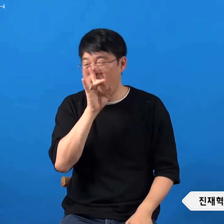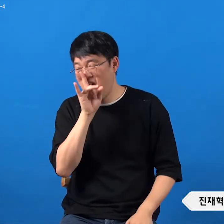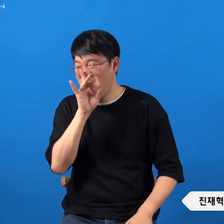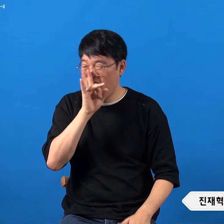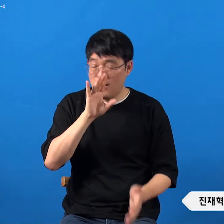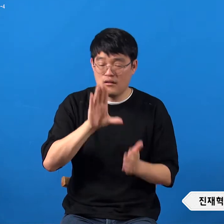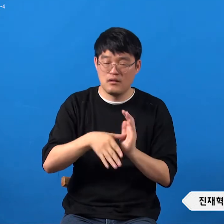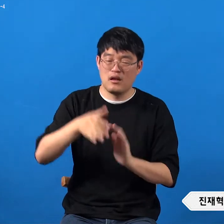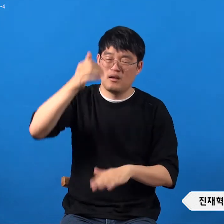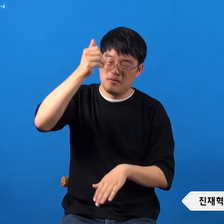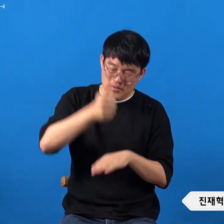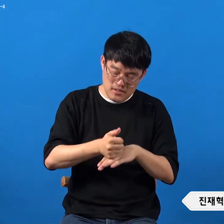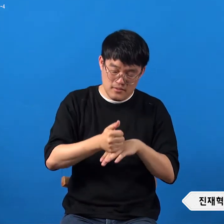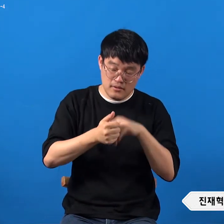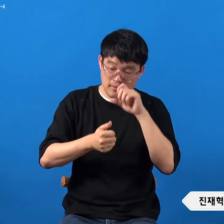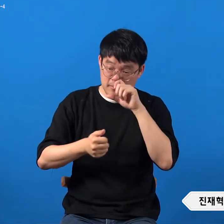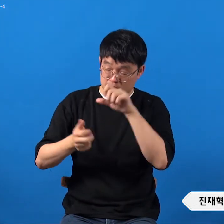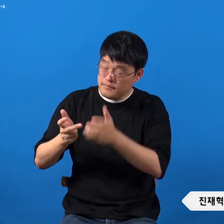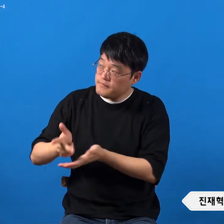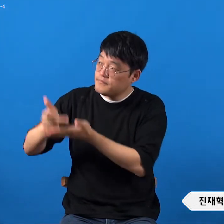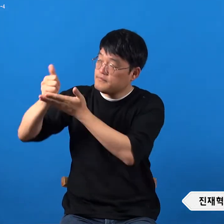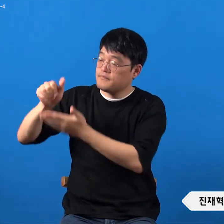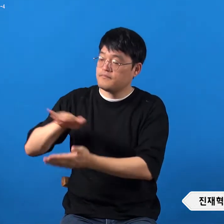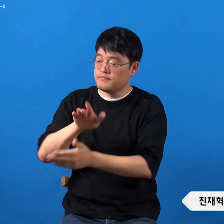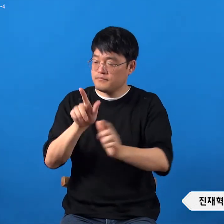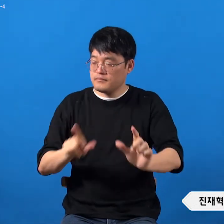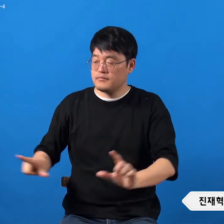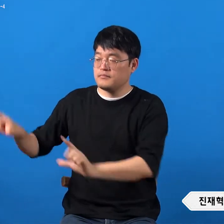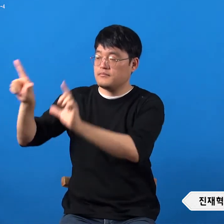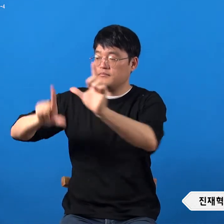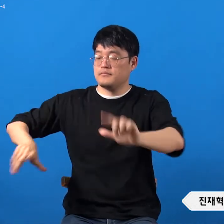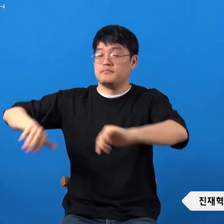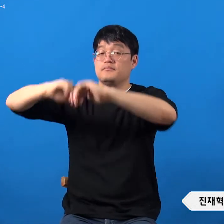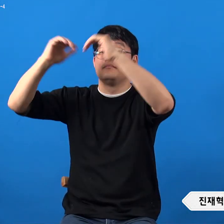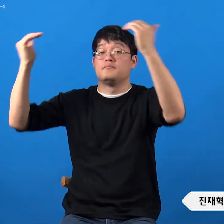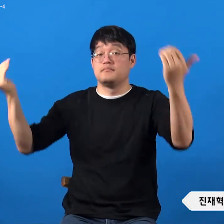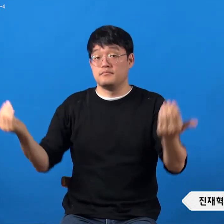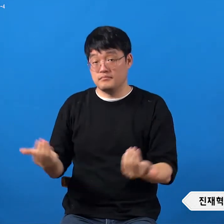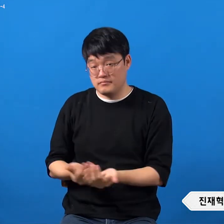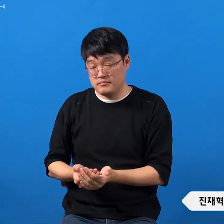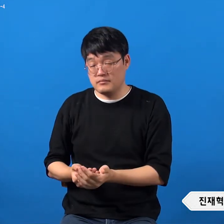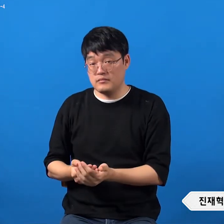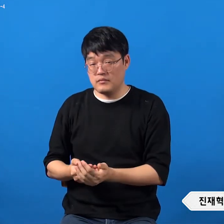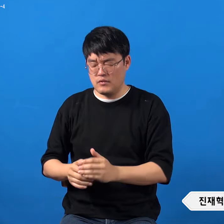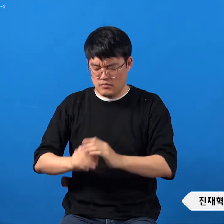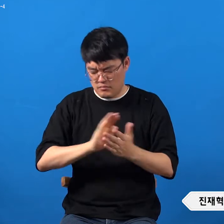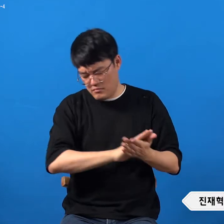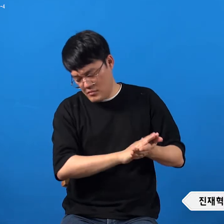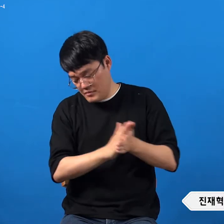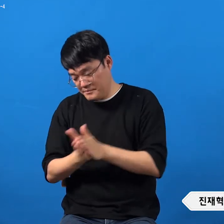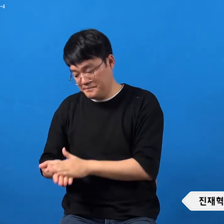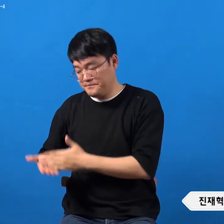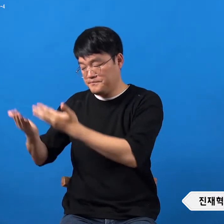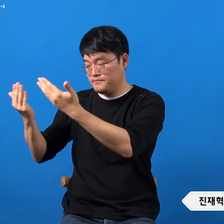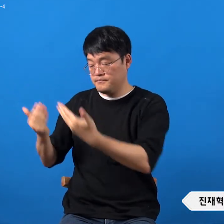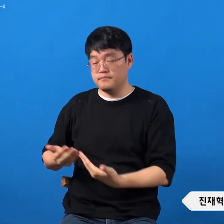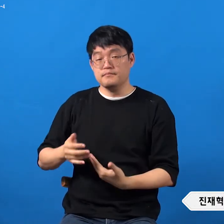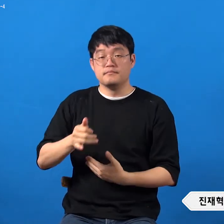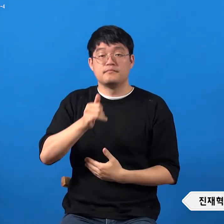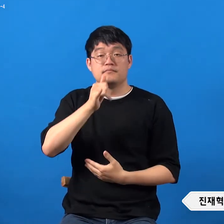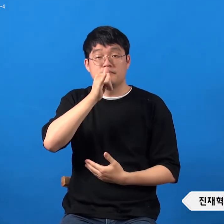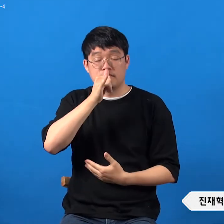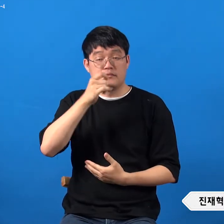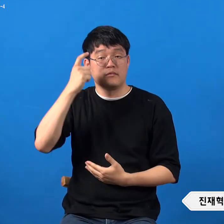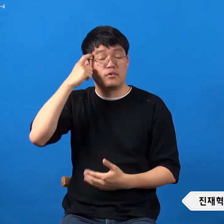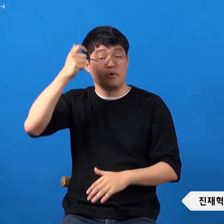가운데 마지막에 주님께서 우리 삶 속에 모든 것들을 한순간에 변화시키십니다. 왜 그렇게